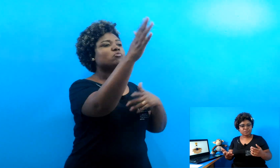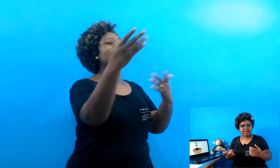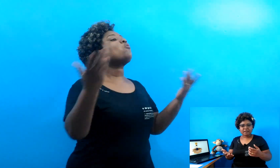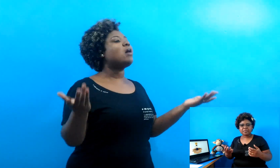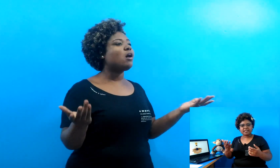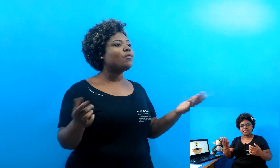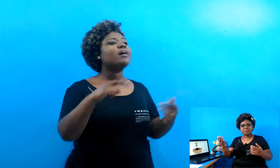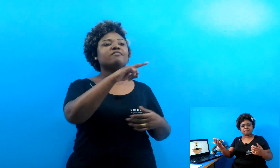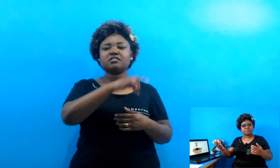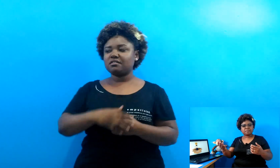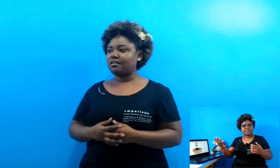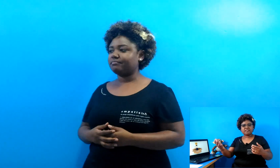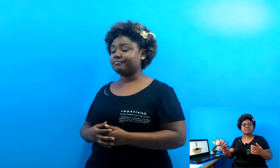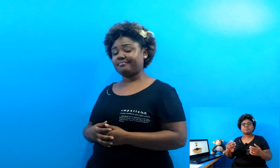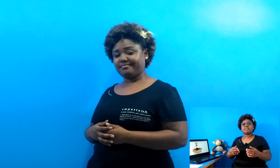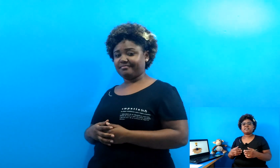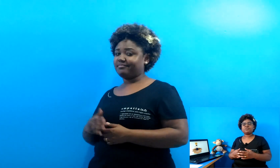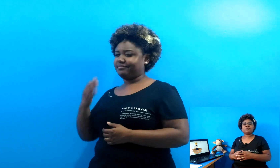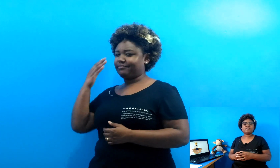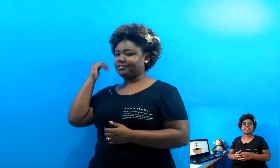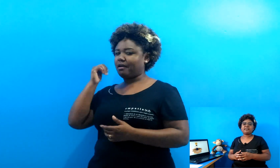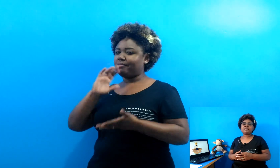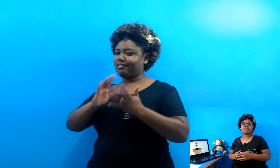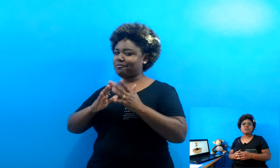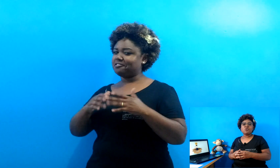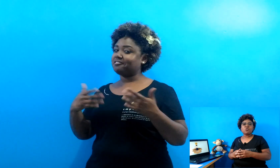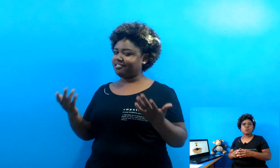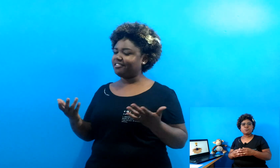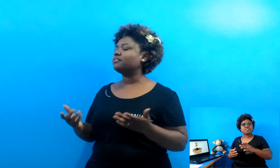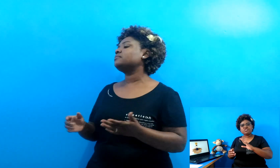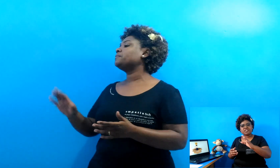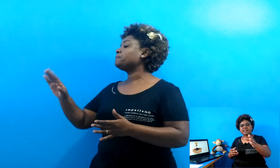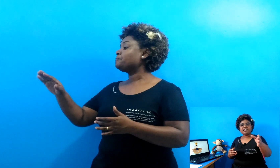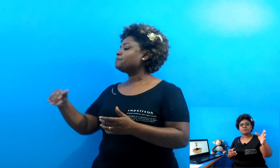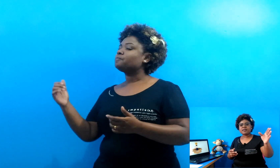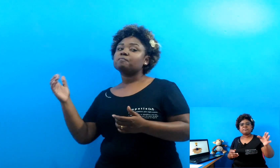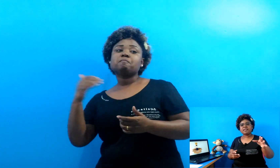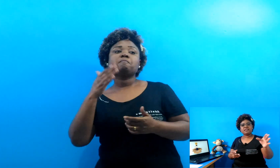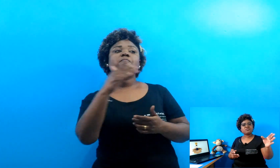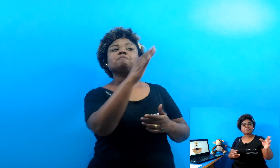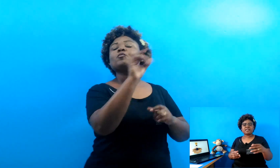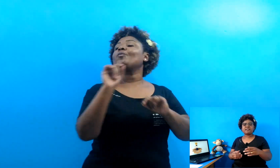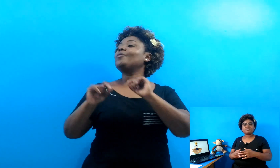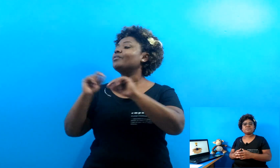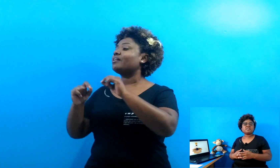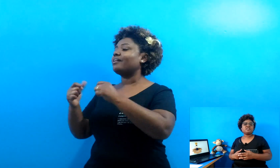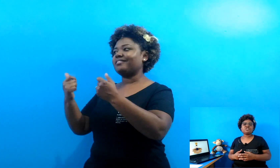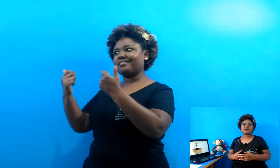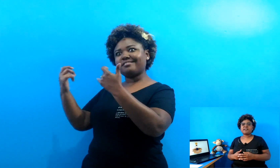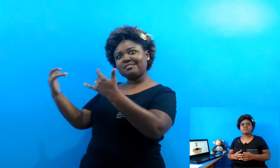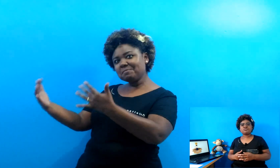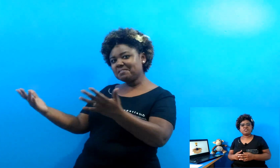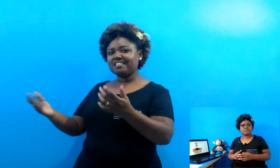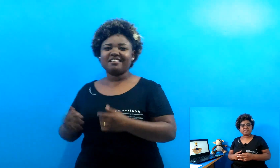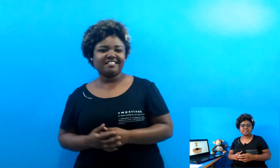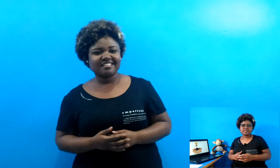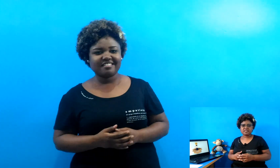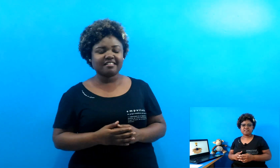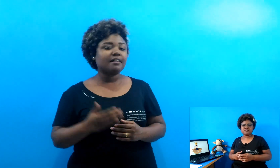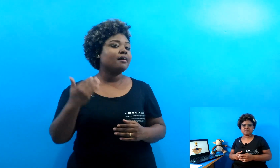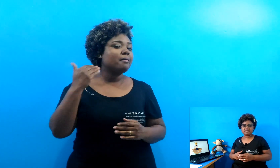tem que tomar para ir para determinado lugar, ou indicar o caminho para ele conseguir chegar onde